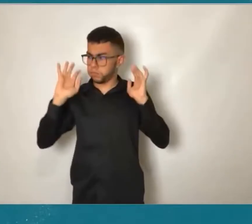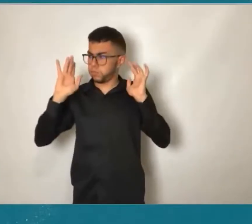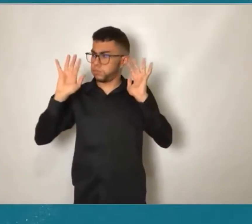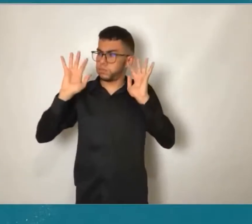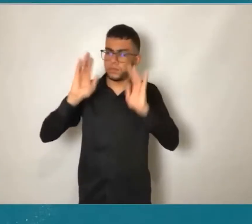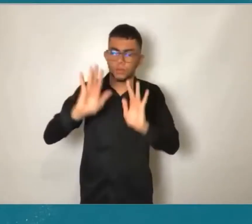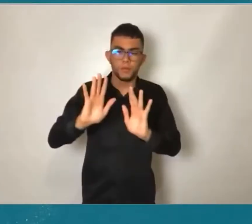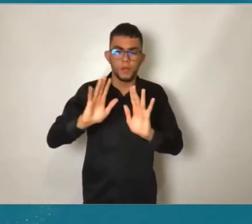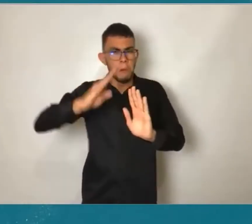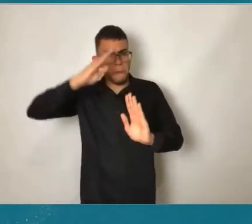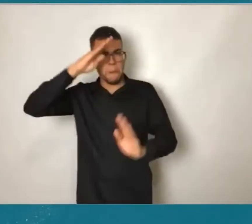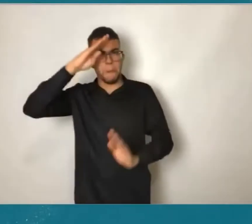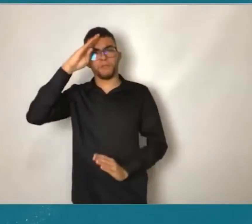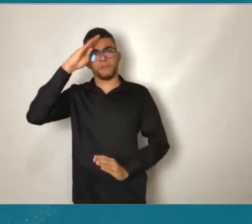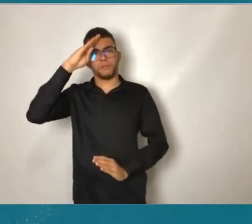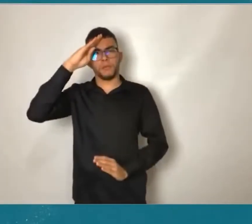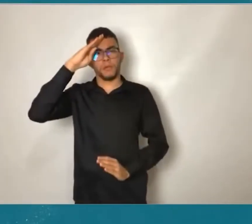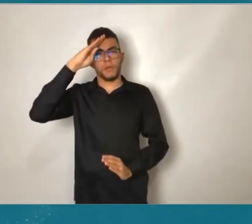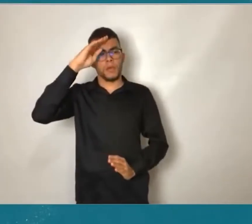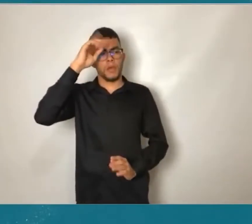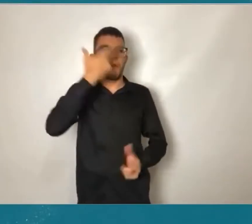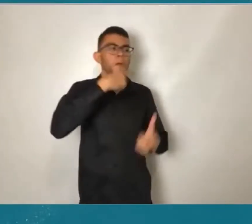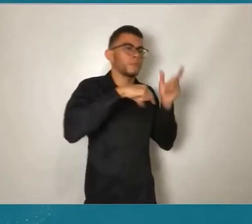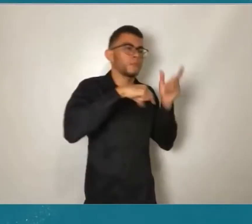O livro de Salmos, capítulo 2, não é isso?